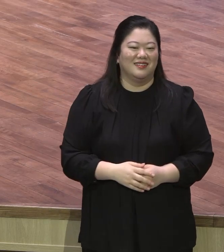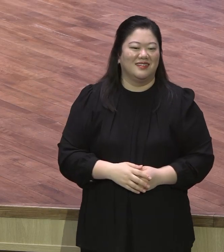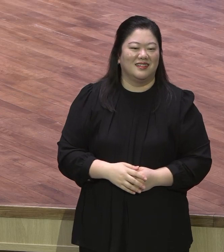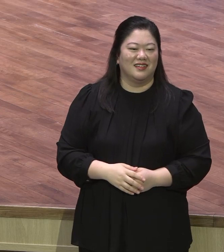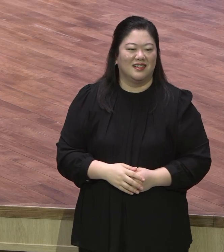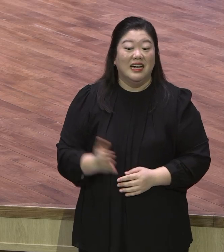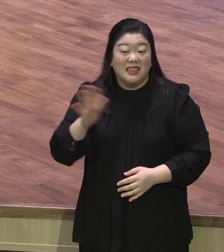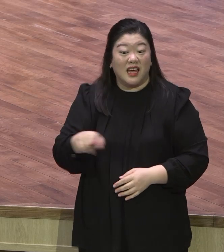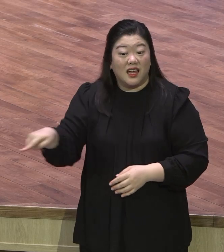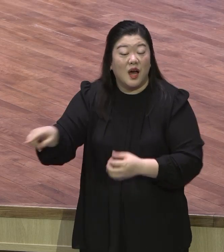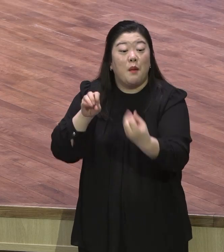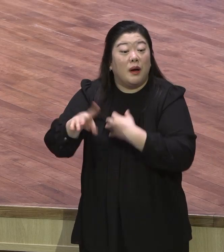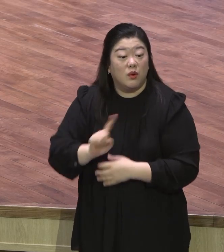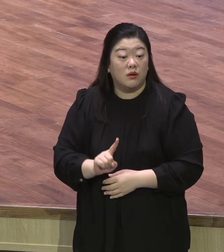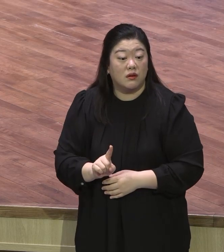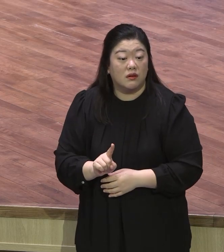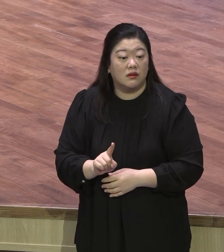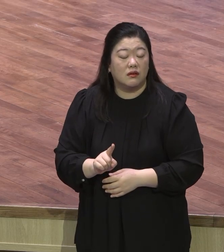해요.